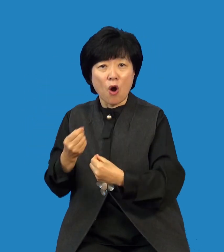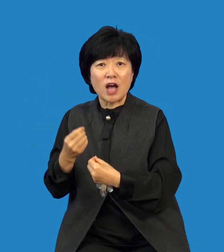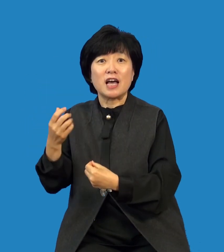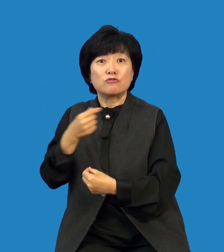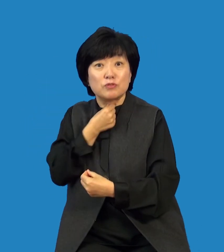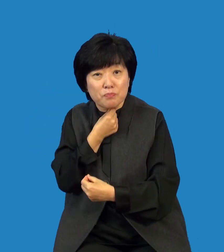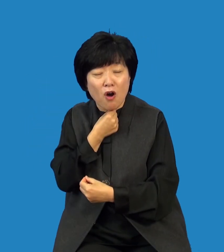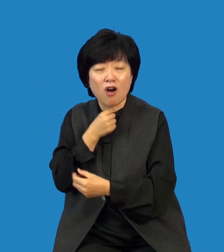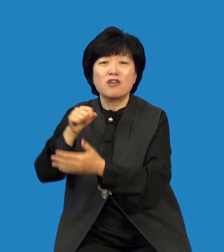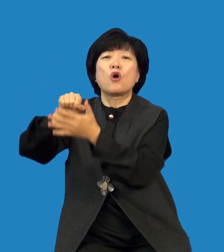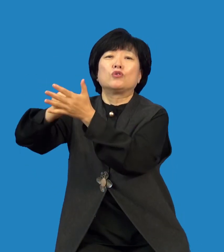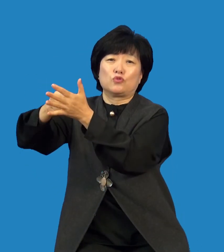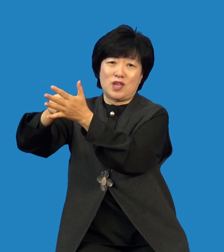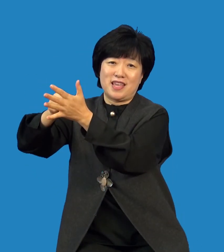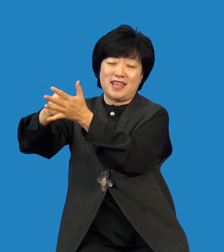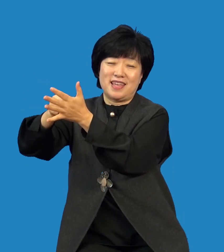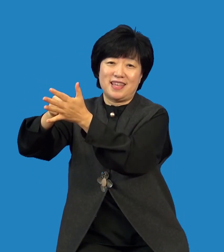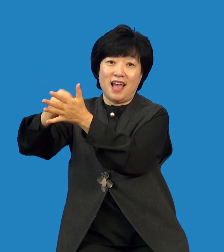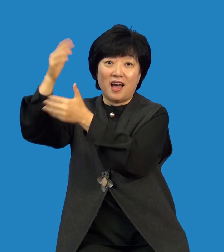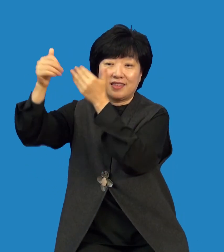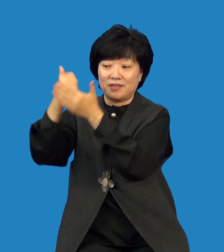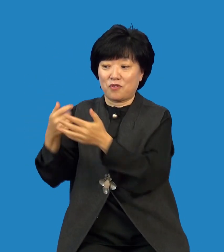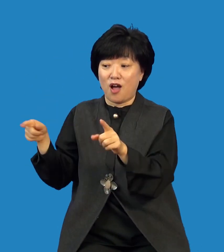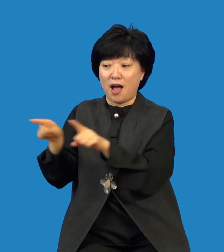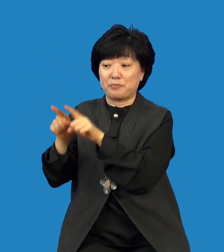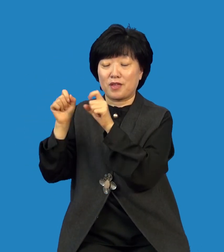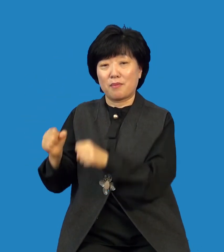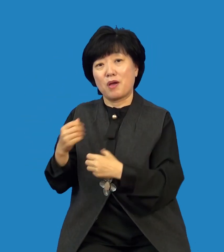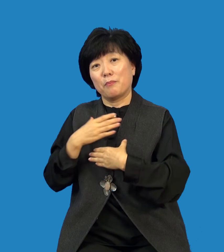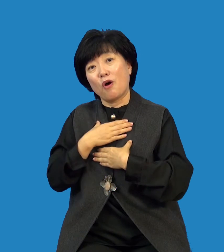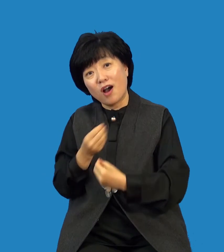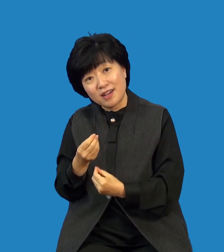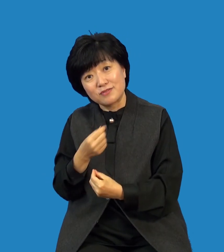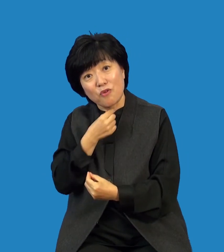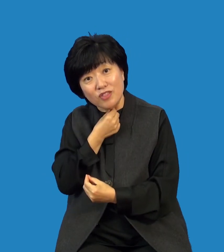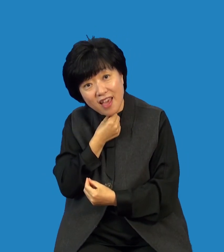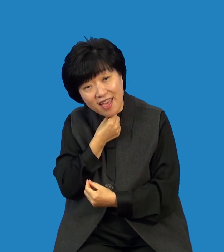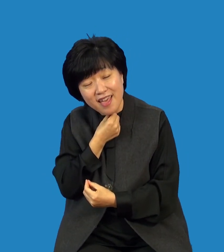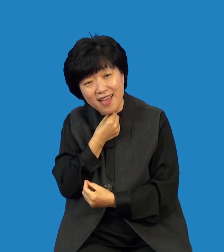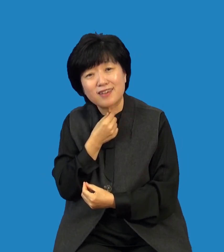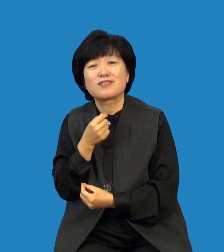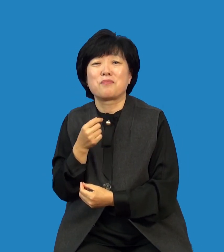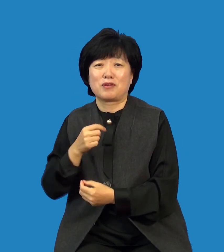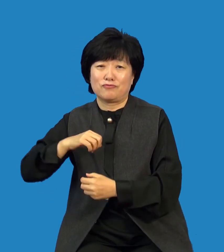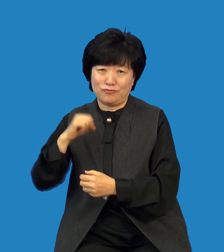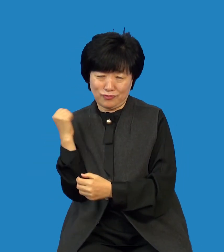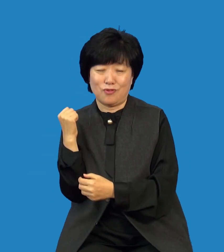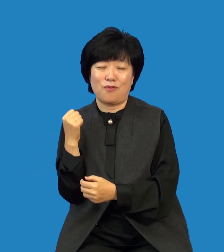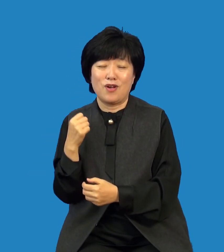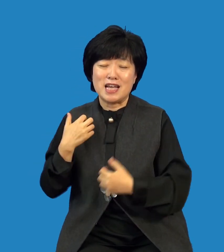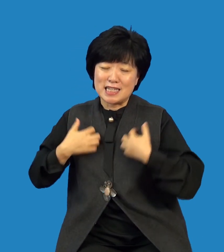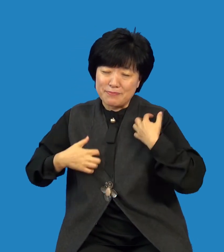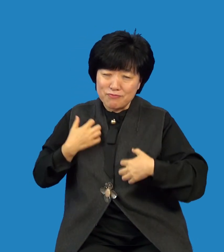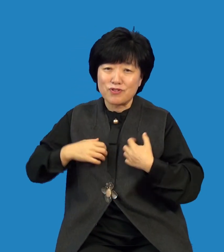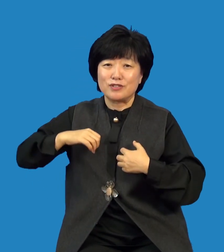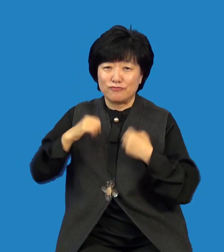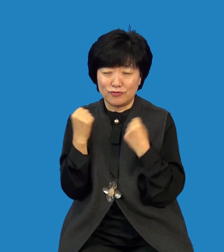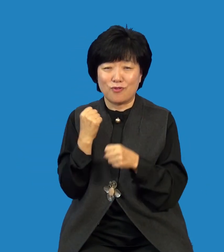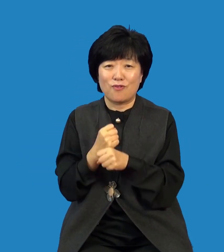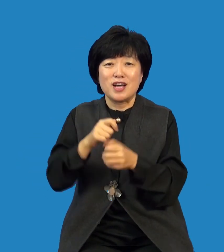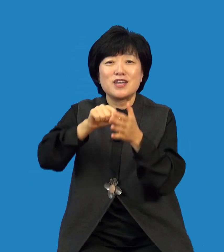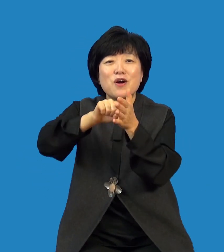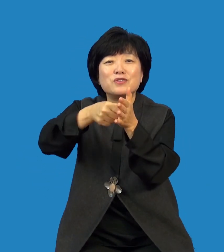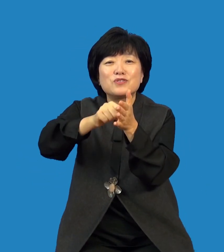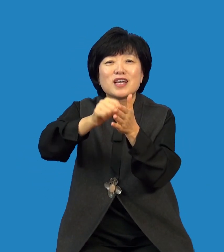열쇠야. 근데 이 하나님과 함께해야만 거기서 평안이 주어지거든. 이 열쇠를 사용하신 여러분 되시기를 주의